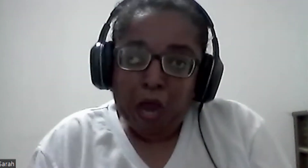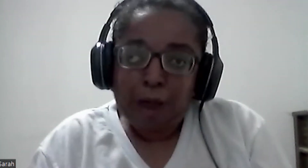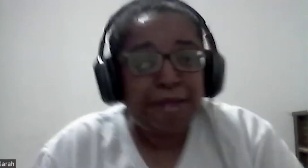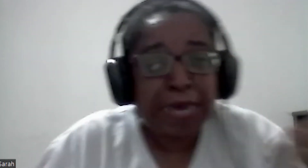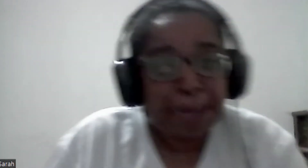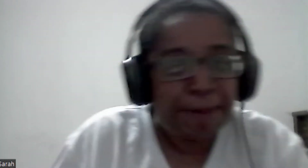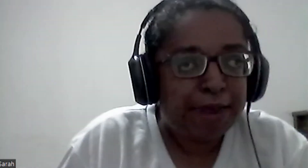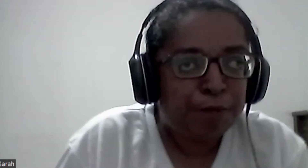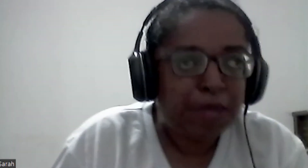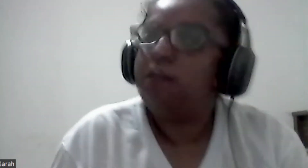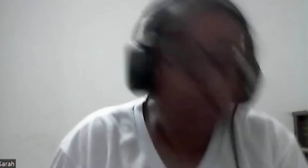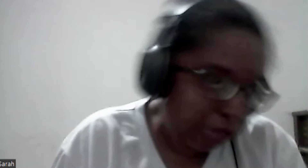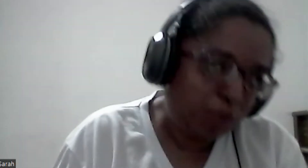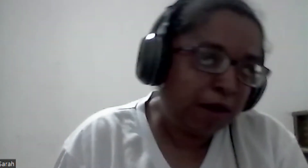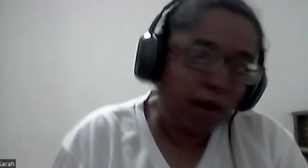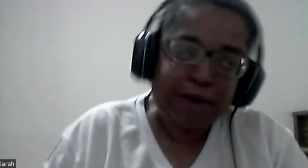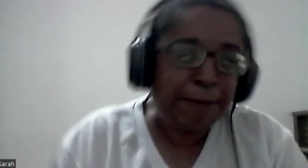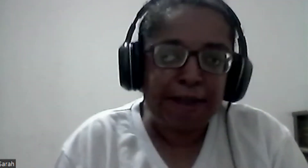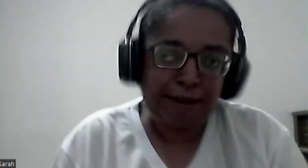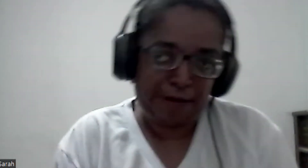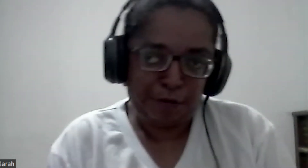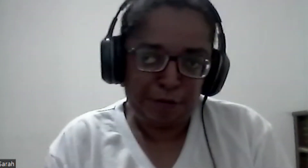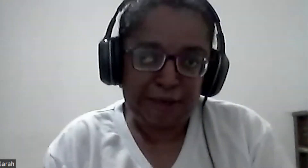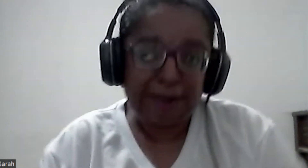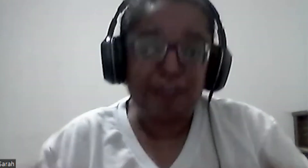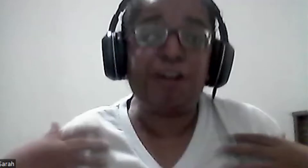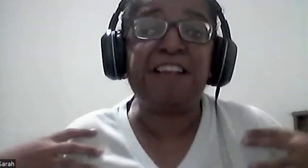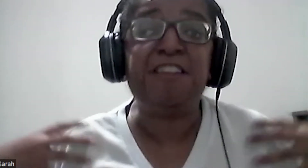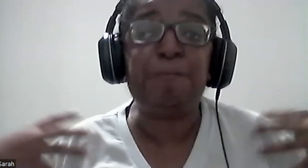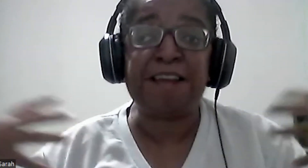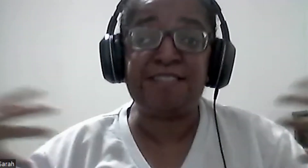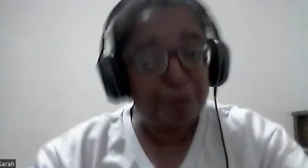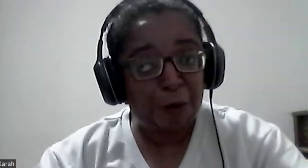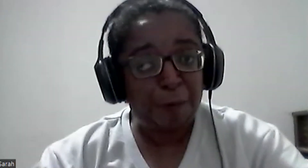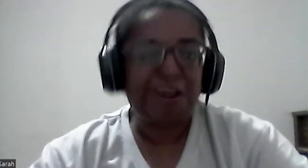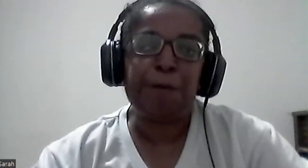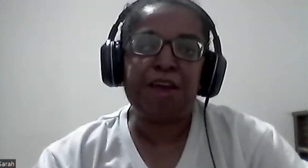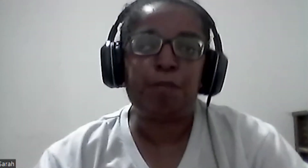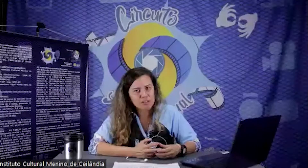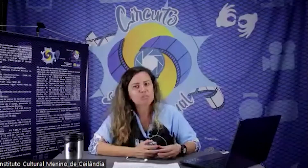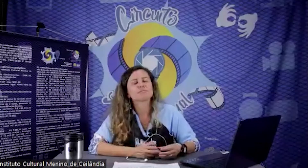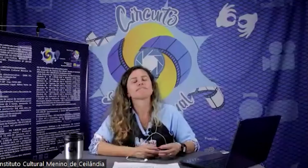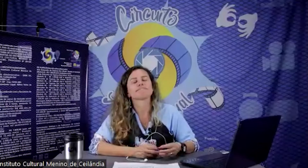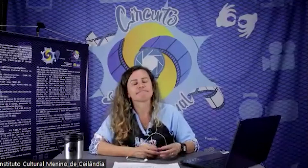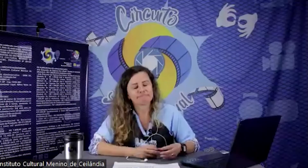Mas ela quer bater em mim. Não, ela não quer bater. Ela só está se expressando corporalmente, porque ela está